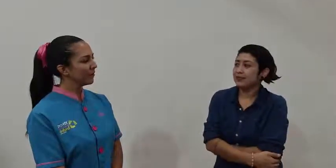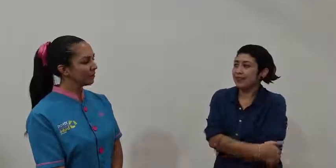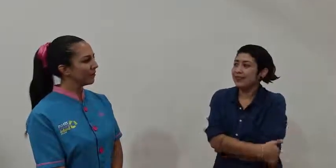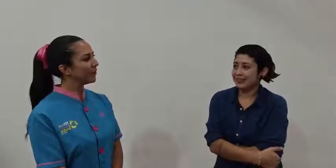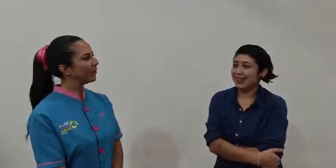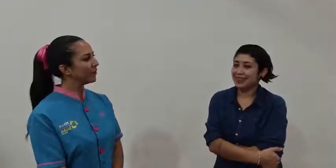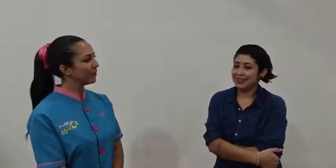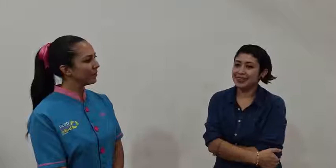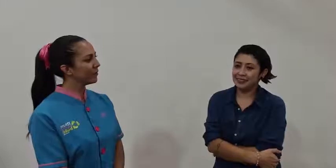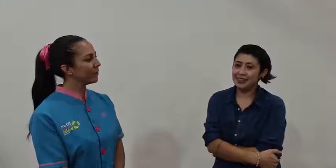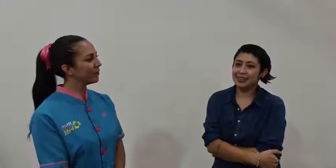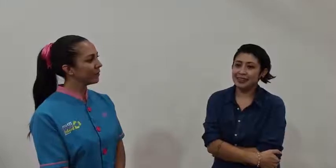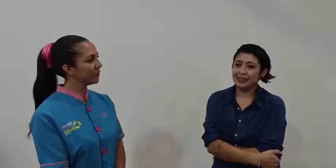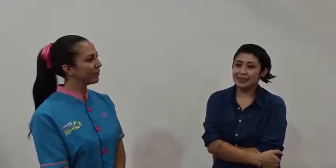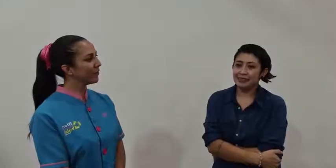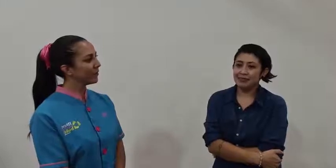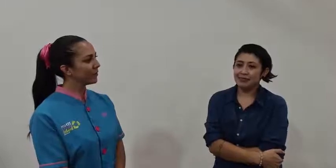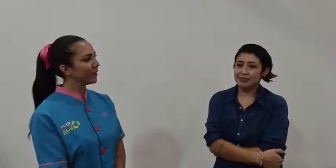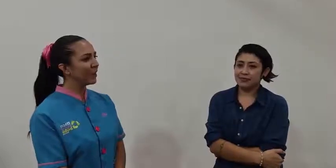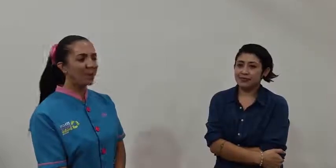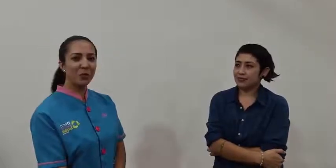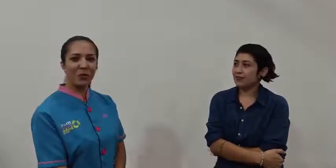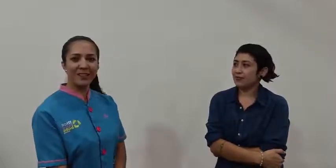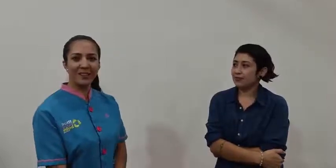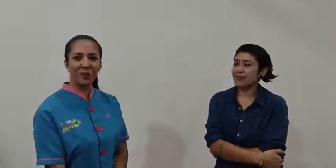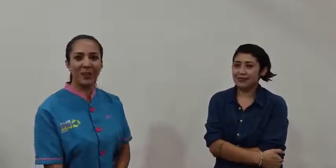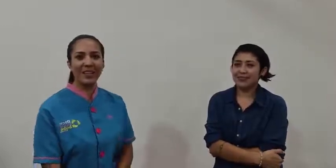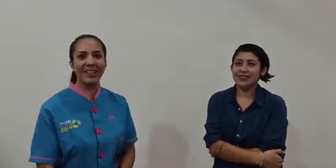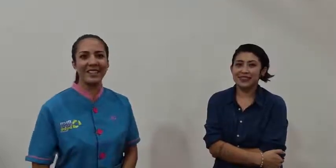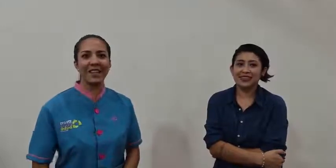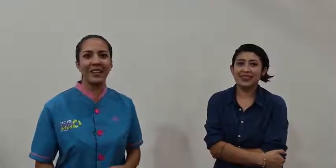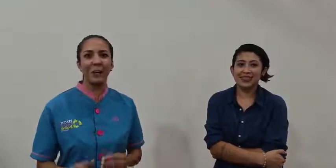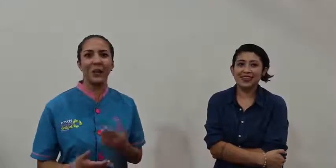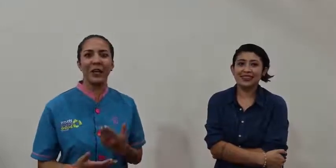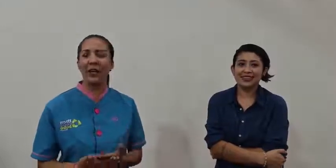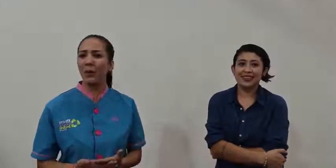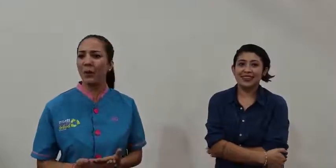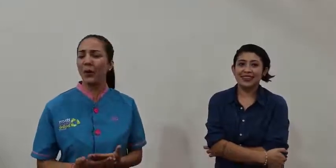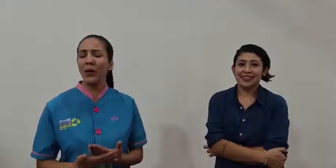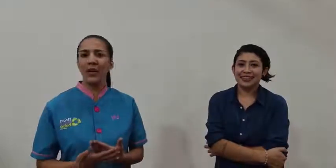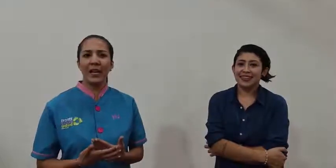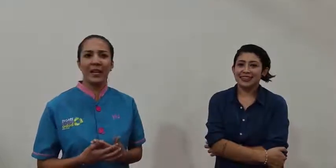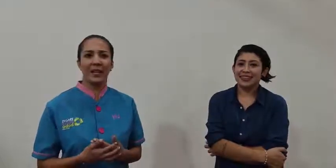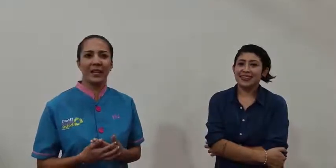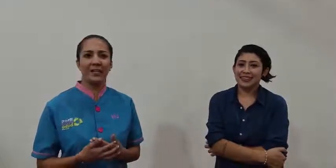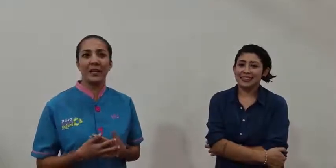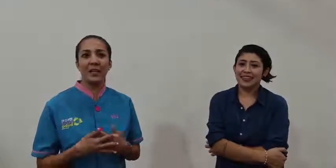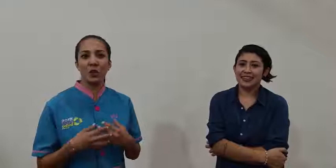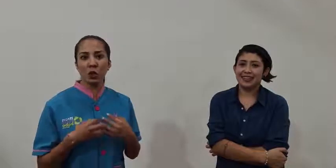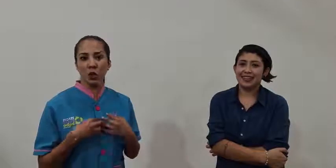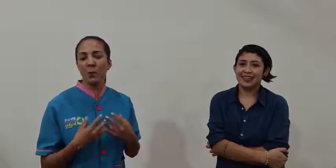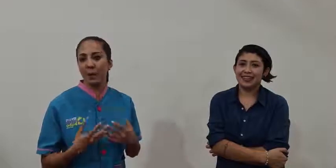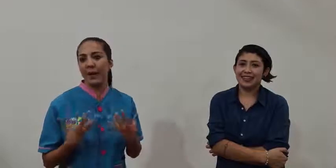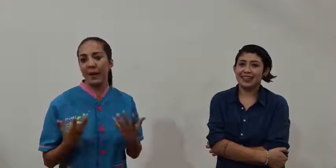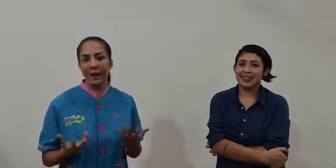a comunicarse de esta manera. Muy bien, súper interesante. Y por ejemplo, si yo como papá que